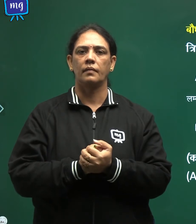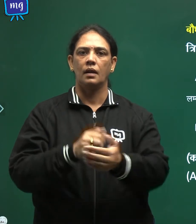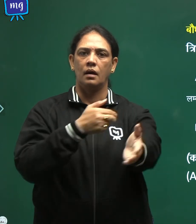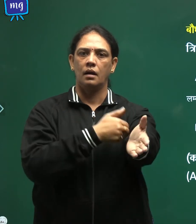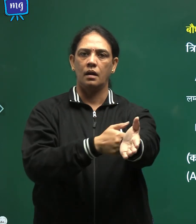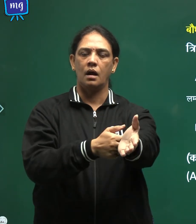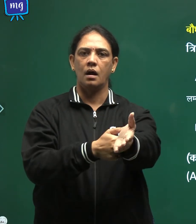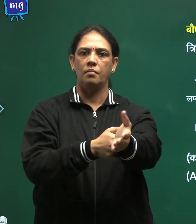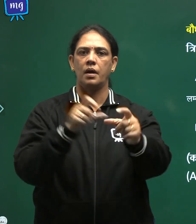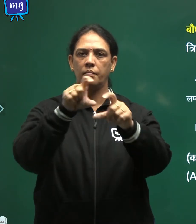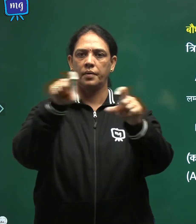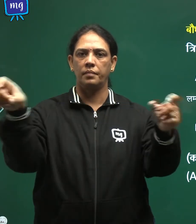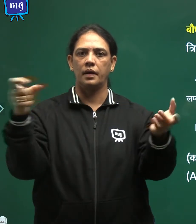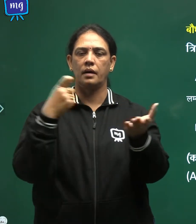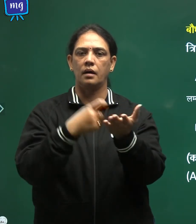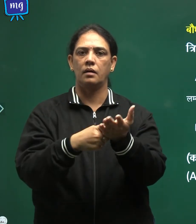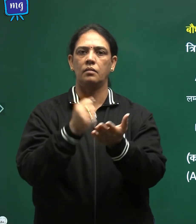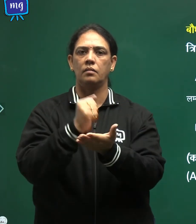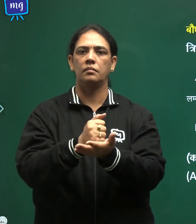बौद्धायन में